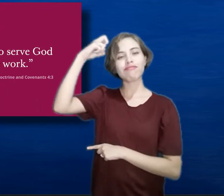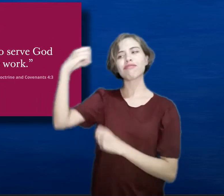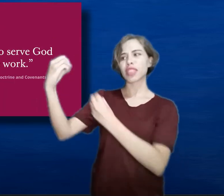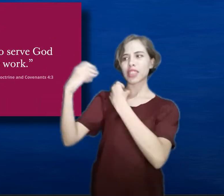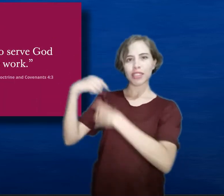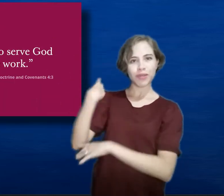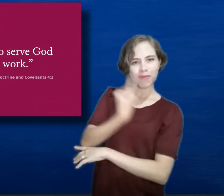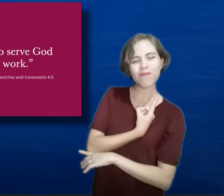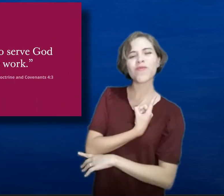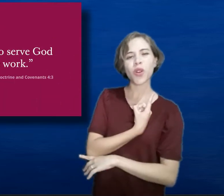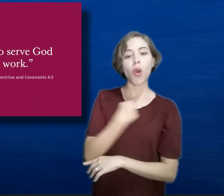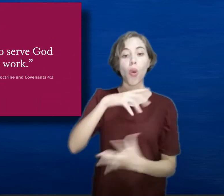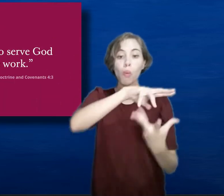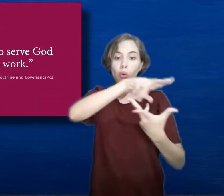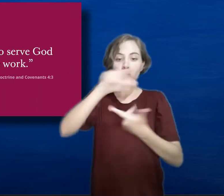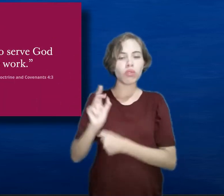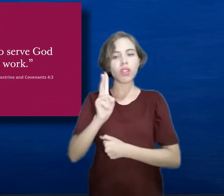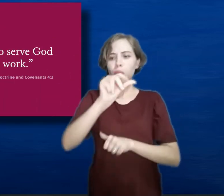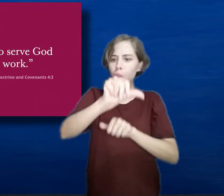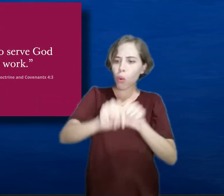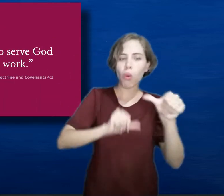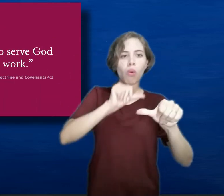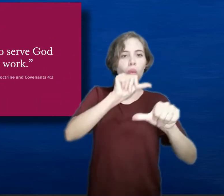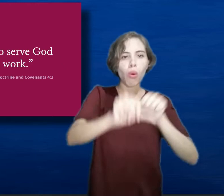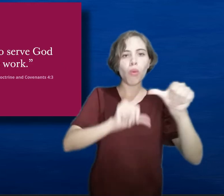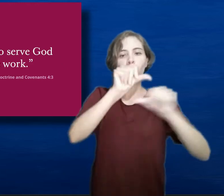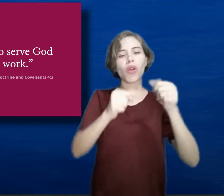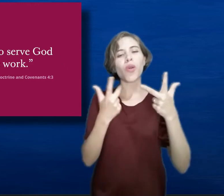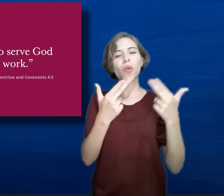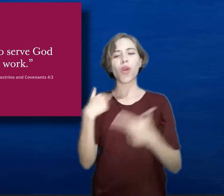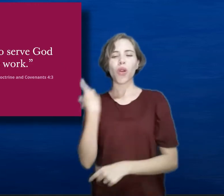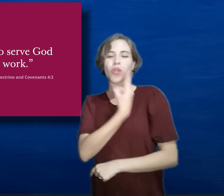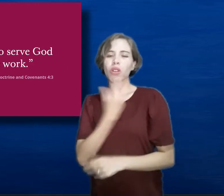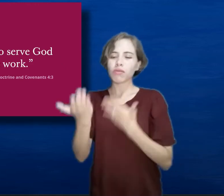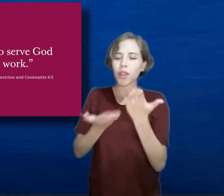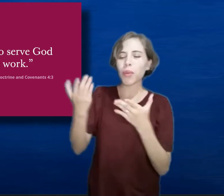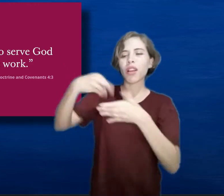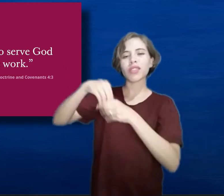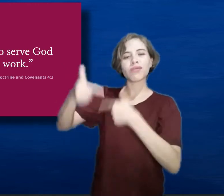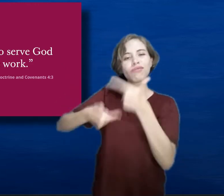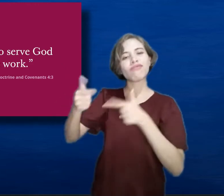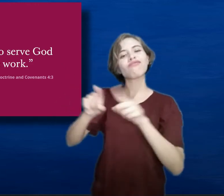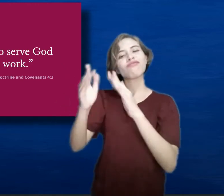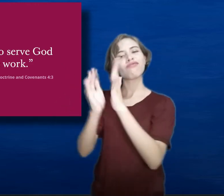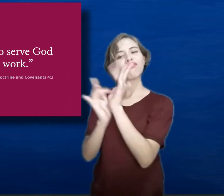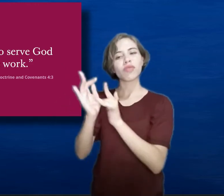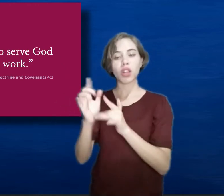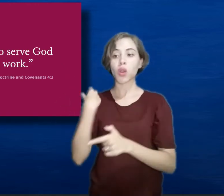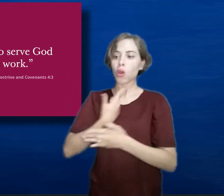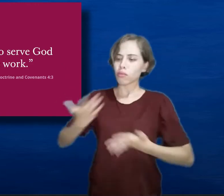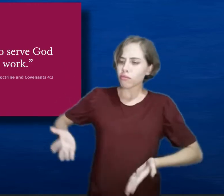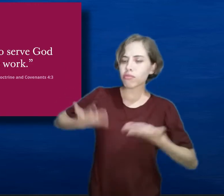trabalho. Além disso, nosso querido profeta, o presidente Nelson, nos ensinou que o nosso mundo está sempre